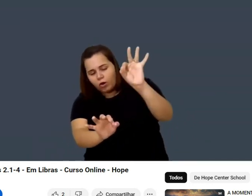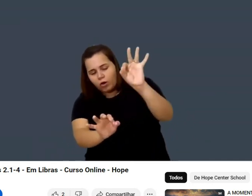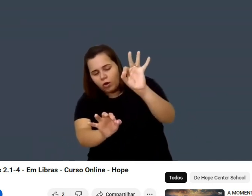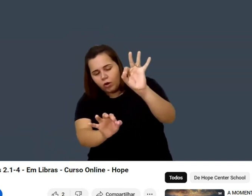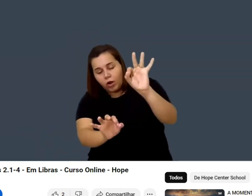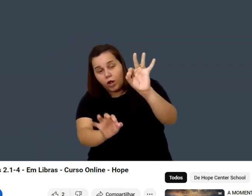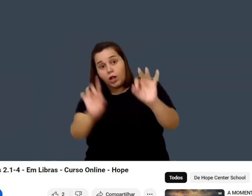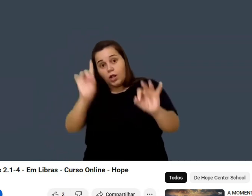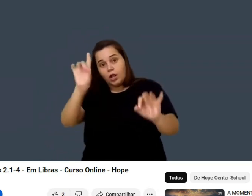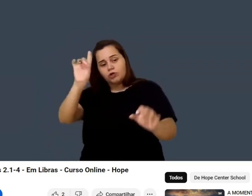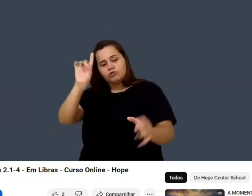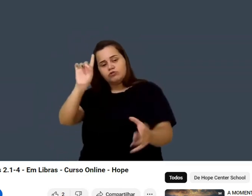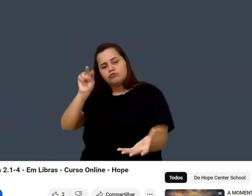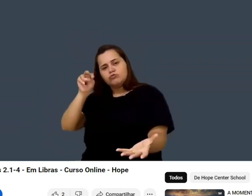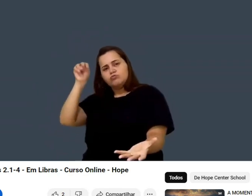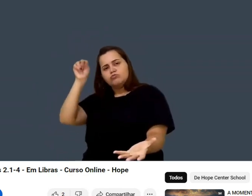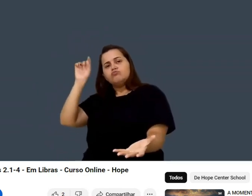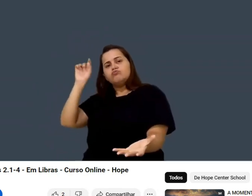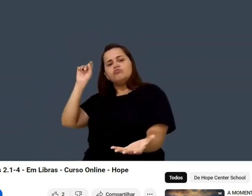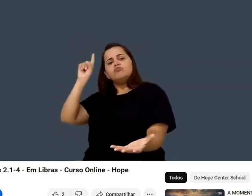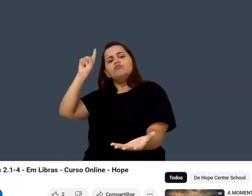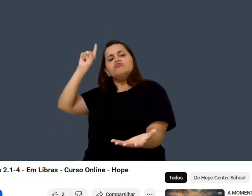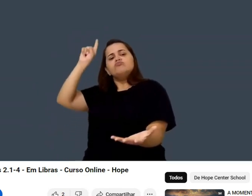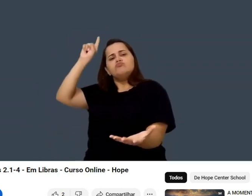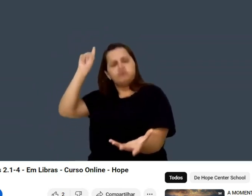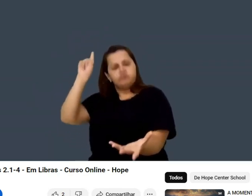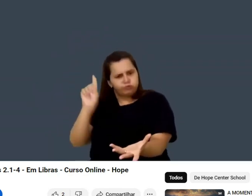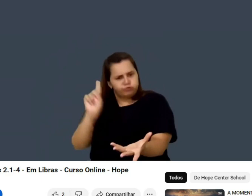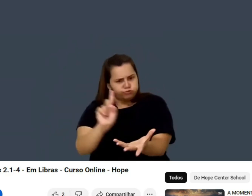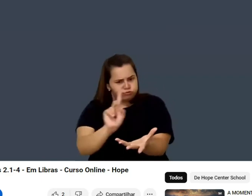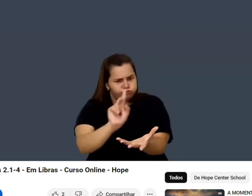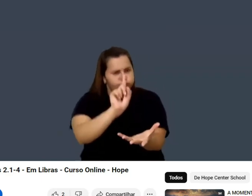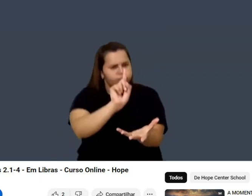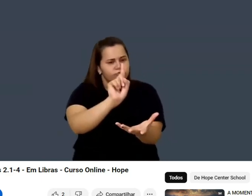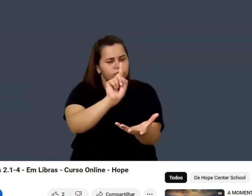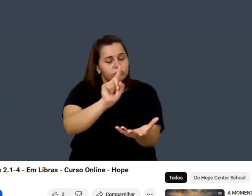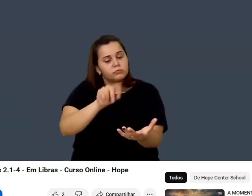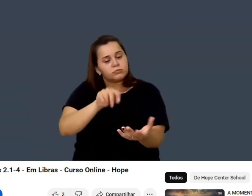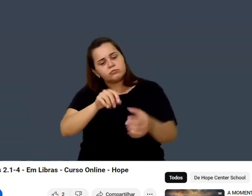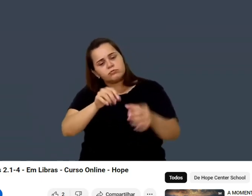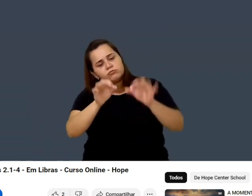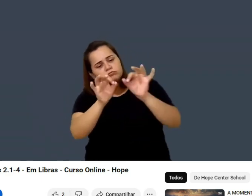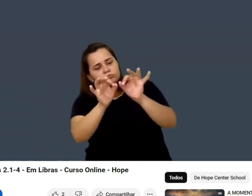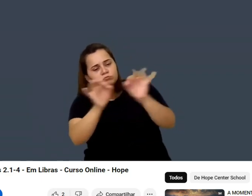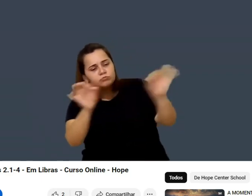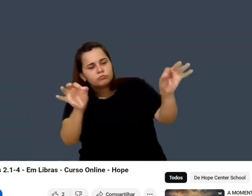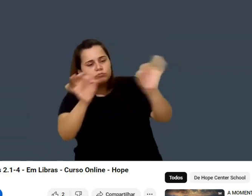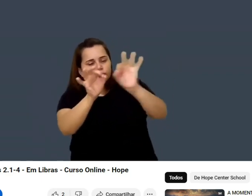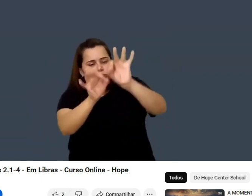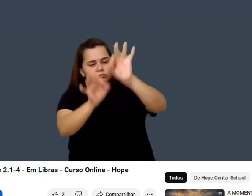ele começou a fazer a separação e a expansão do que está em